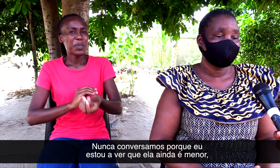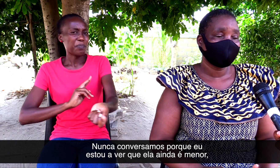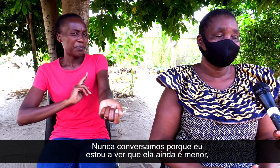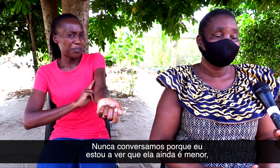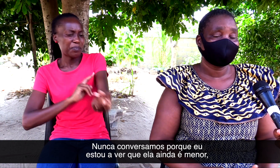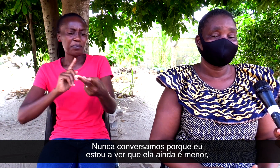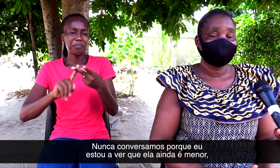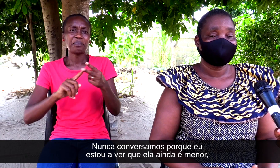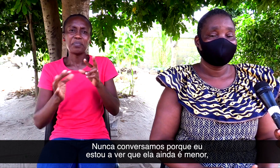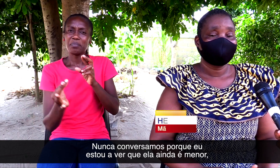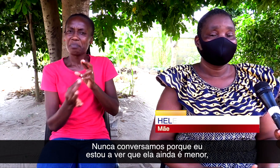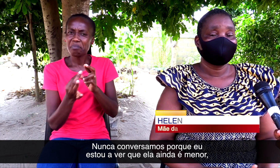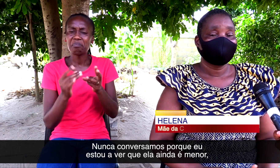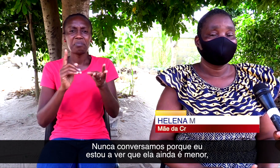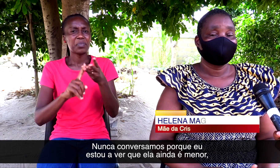Nunca